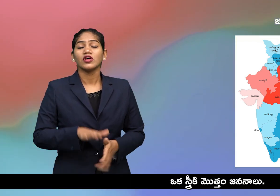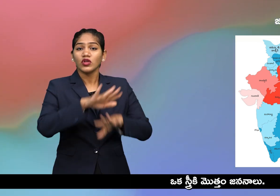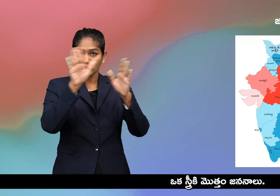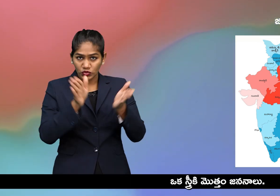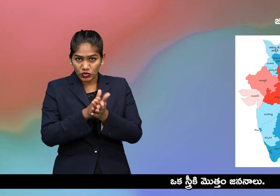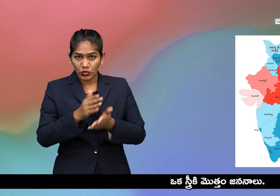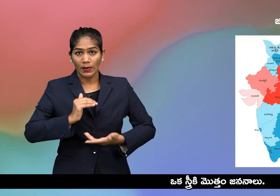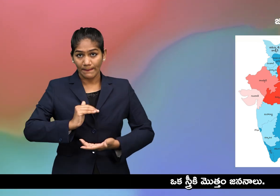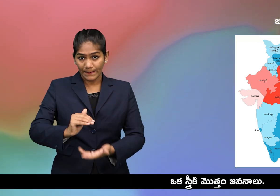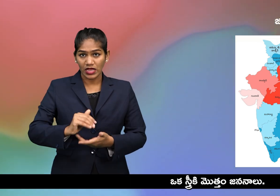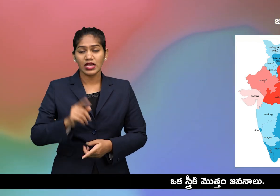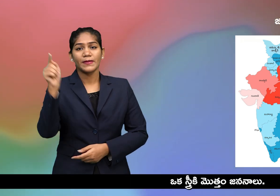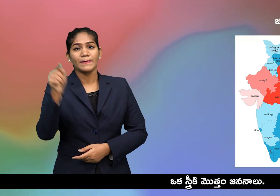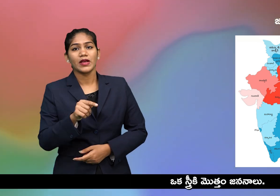స్త్రీకి మొత్తం జననాలు,